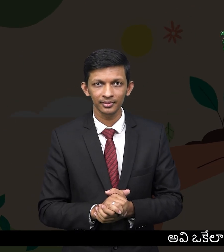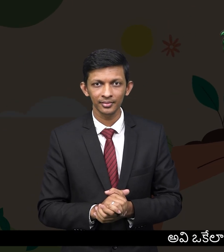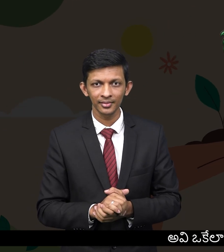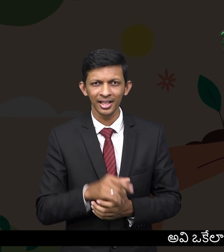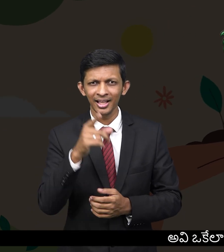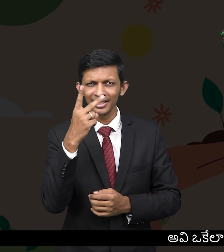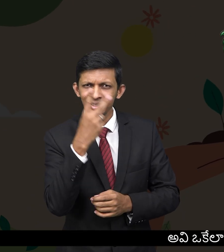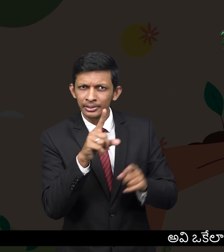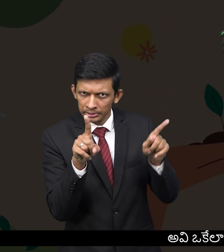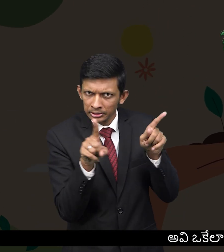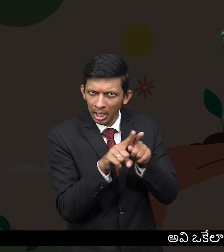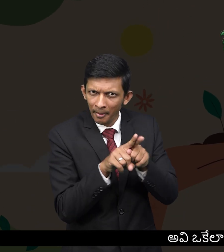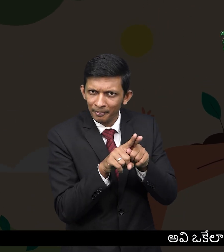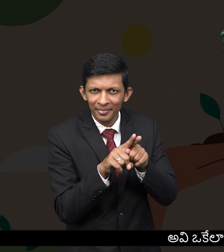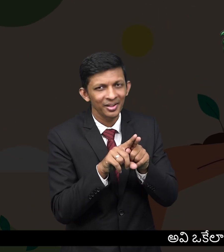అవి ఒకేలా ఉన్నాయా?